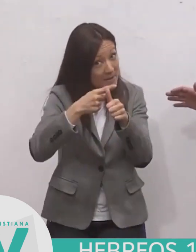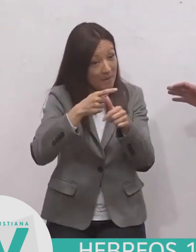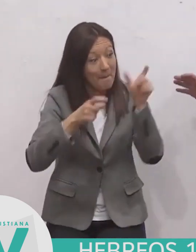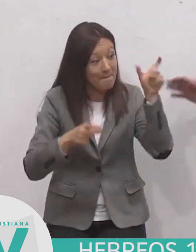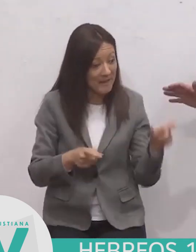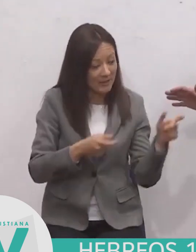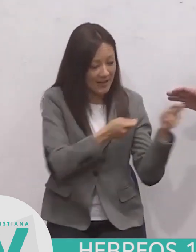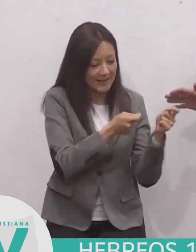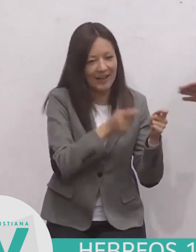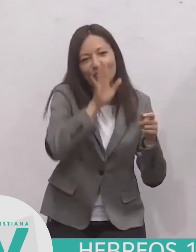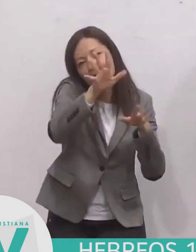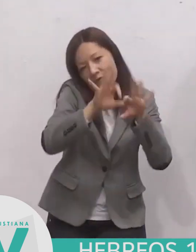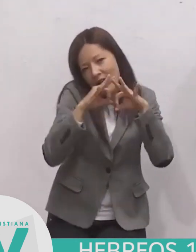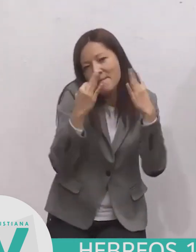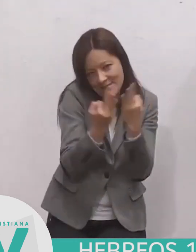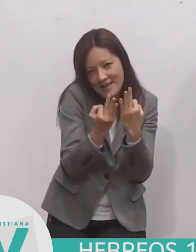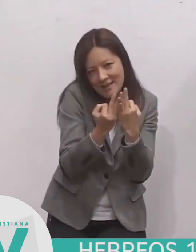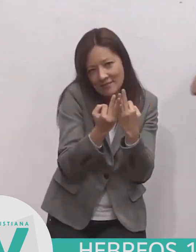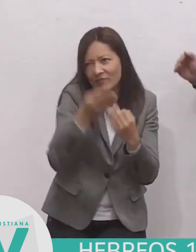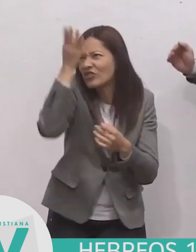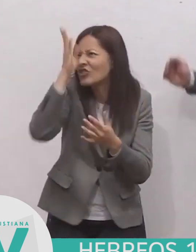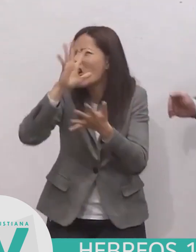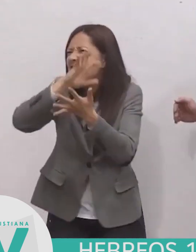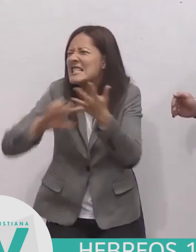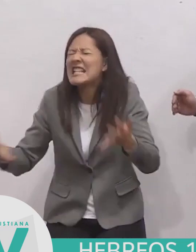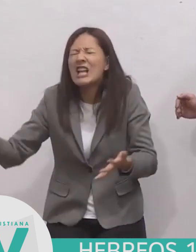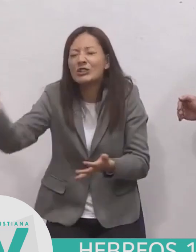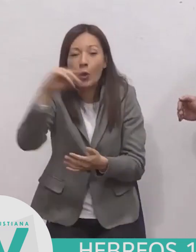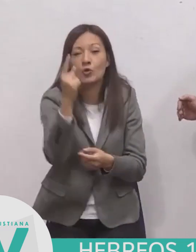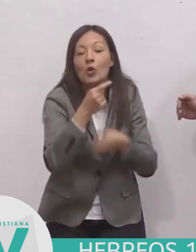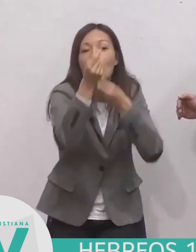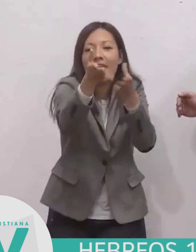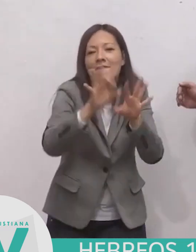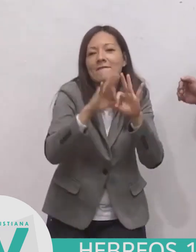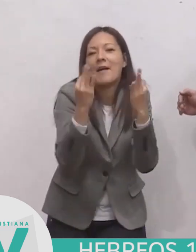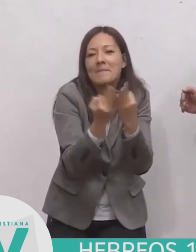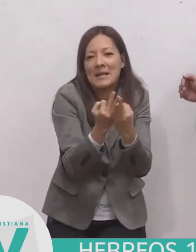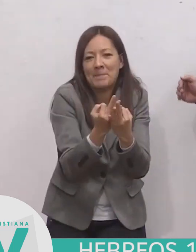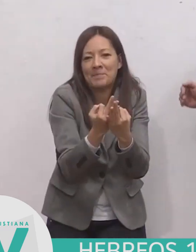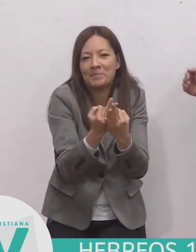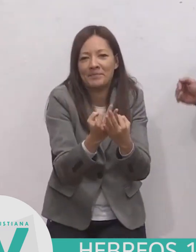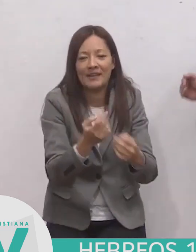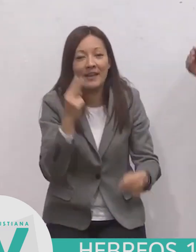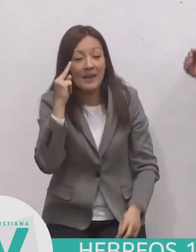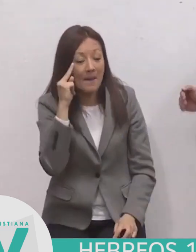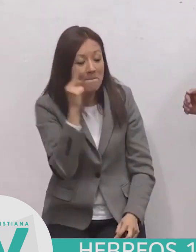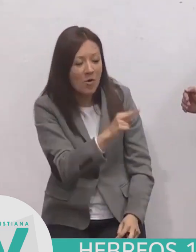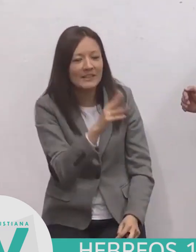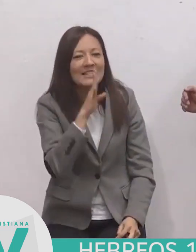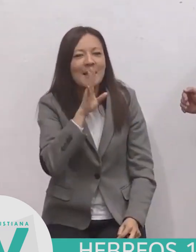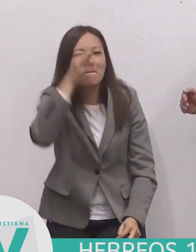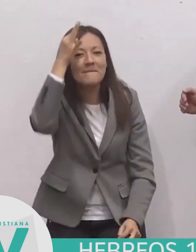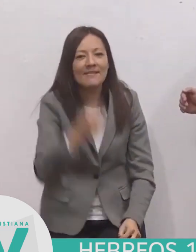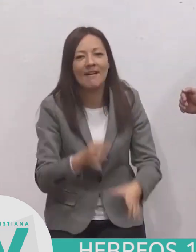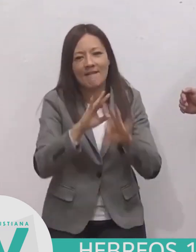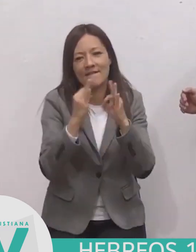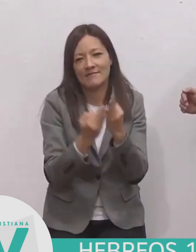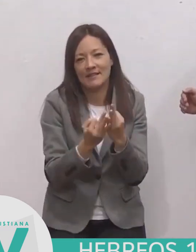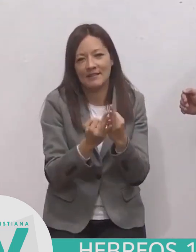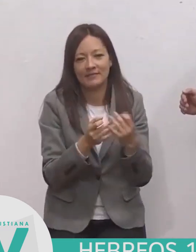está al lado es su casa. Mire, Dios le quitó todo, le dejó solamente el que está al lado, para mostrarle quién es su verdadera familia.